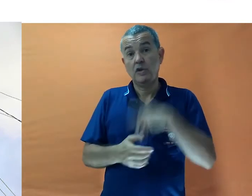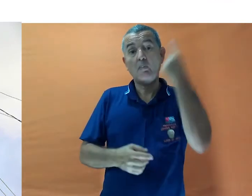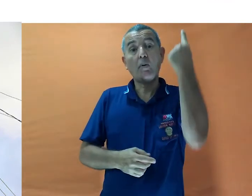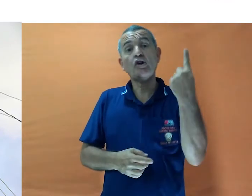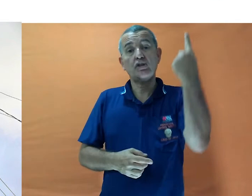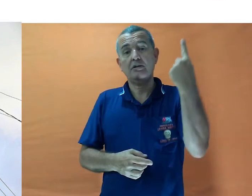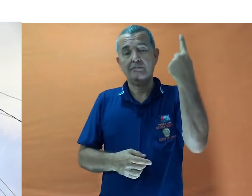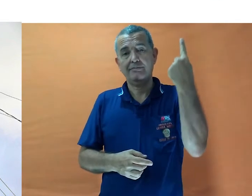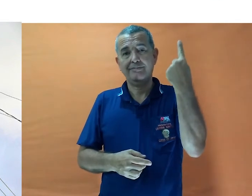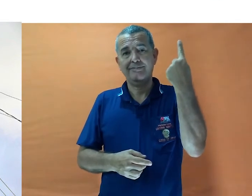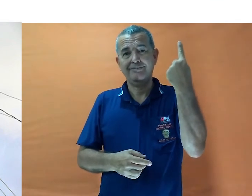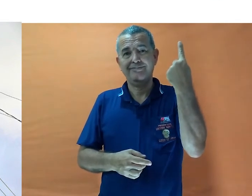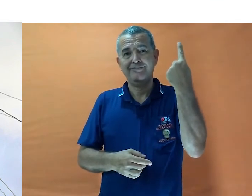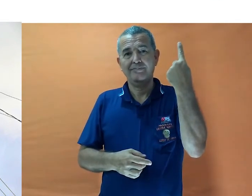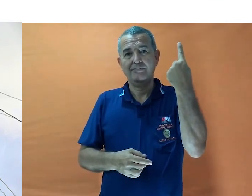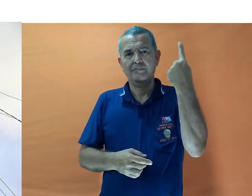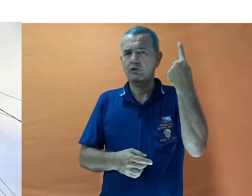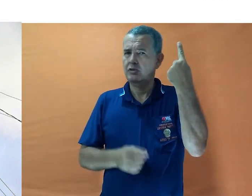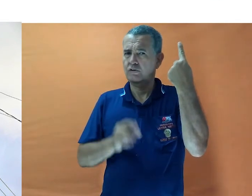Um poste.